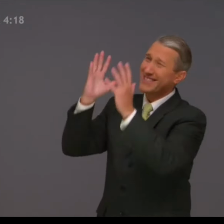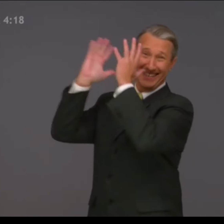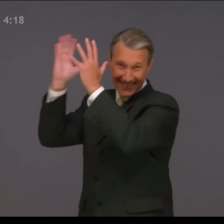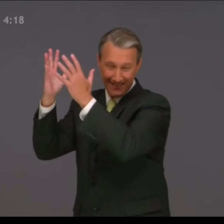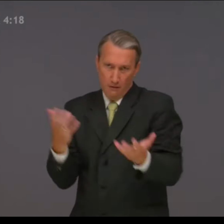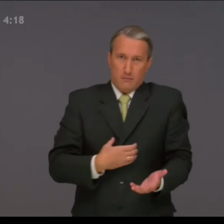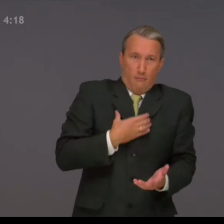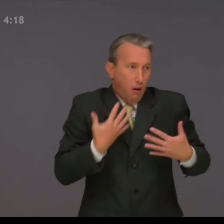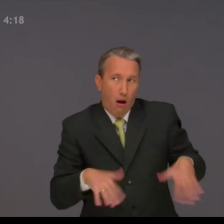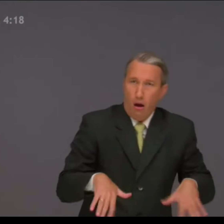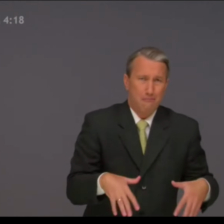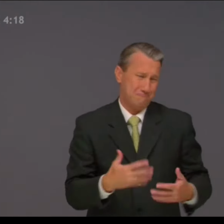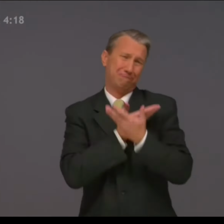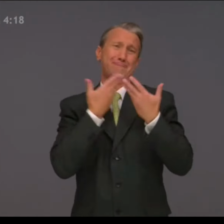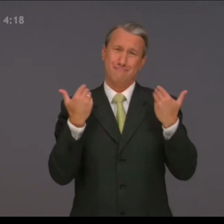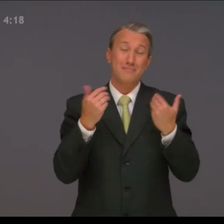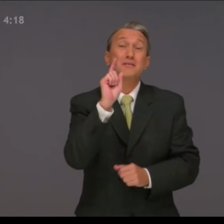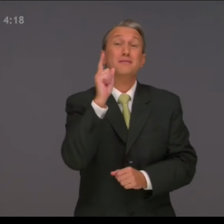mermi. 2 tüp.